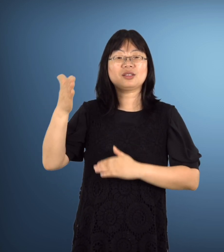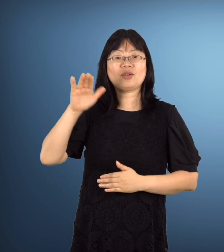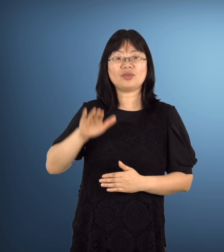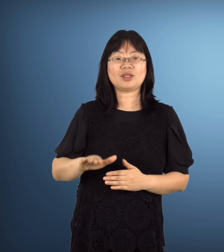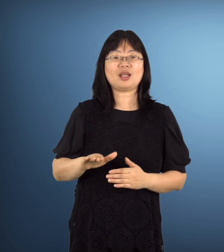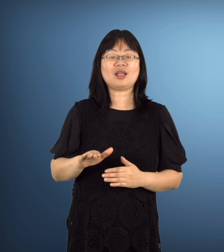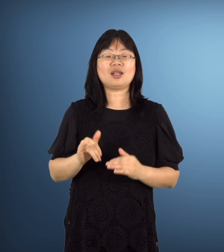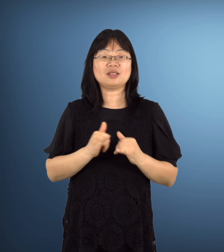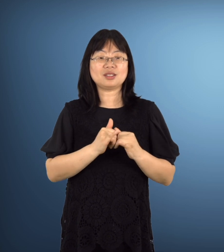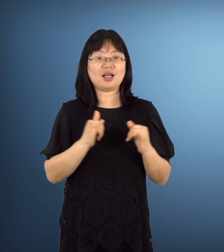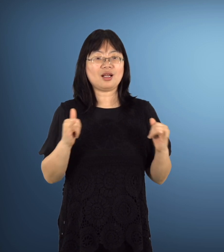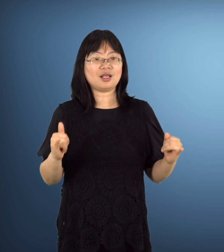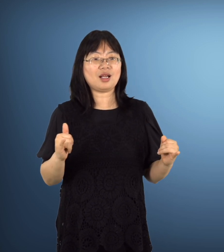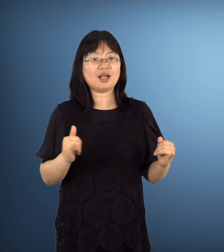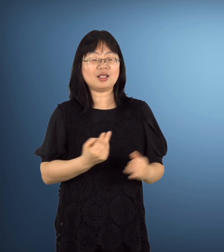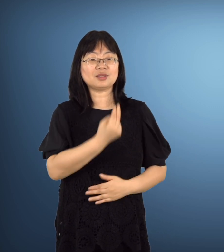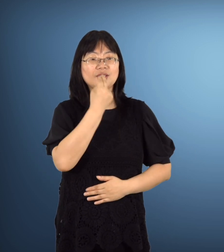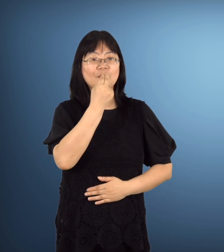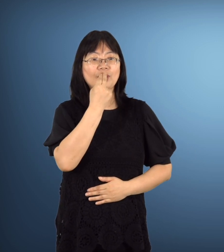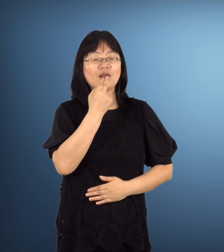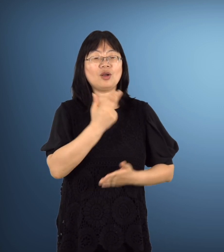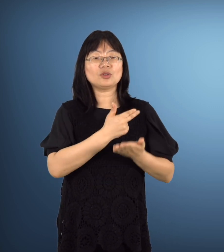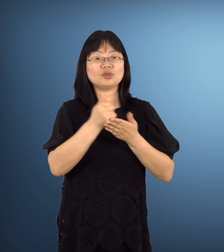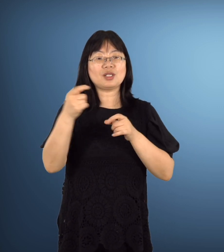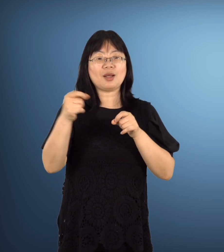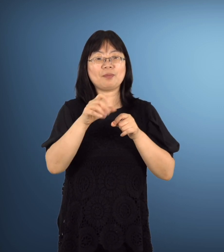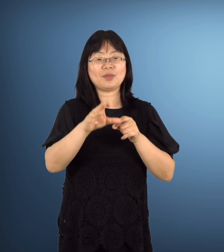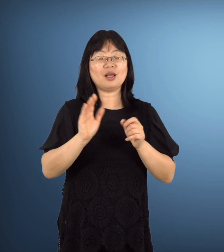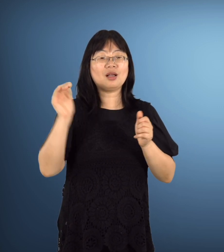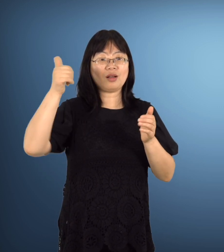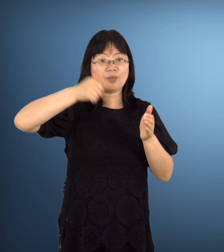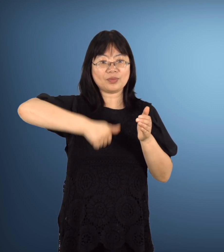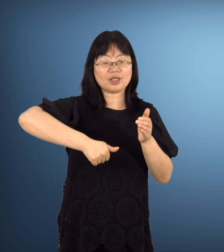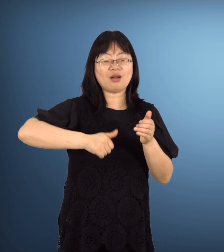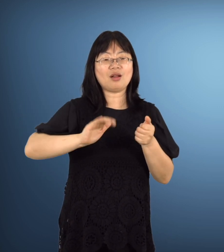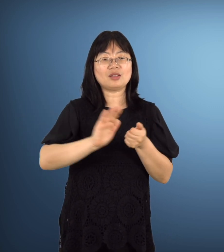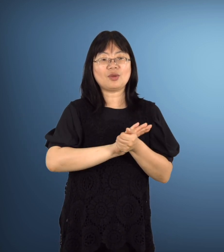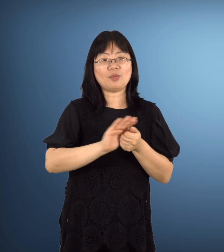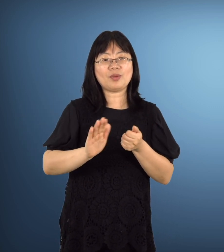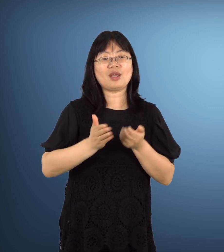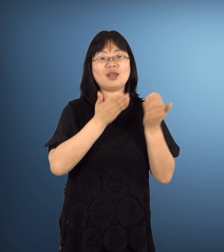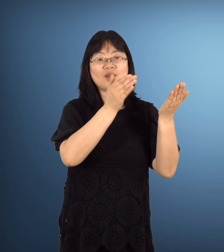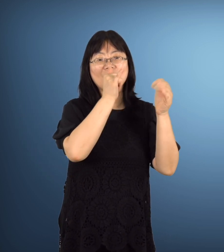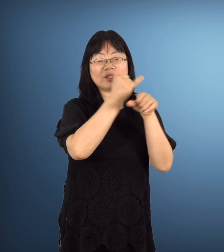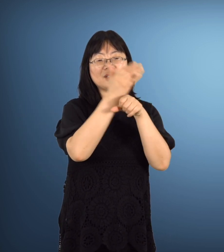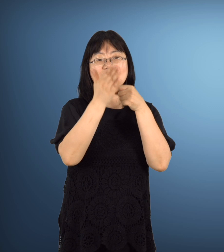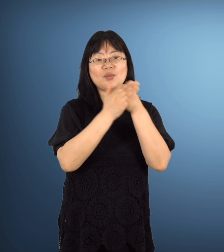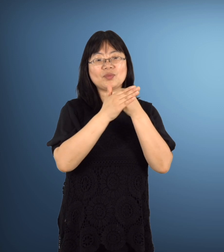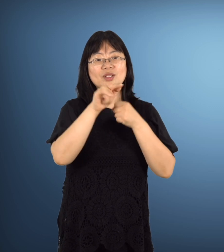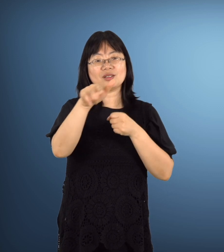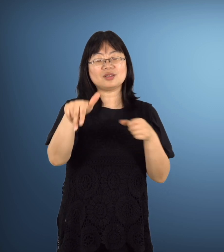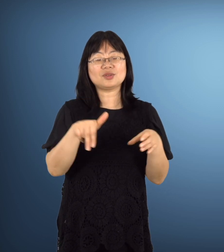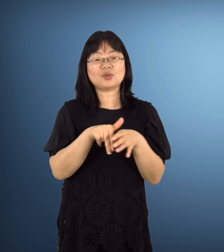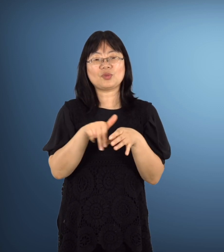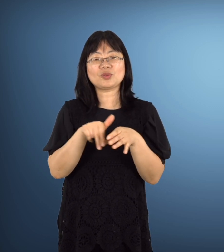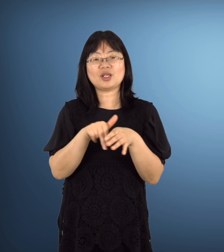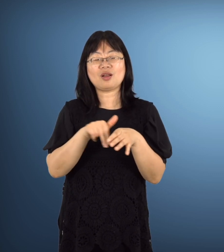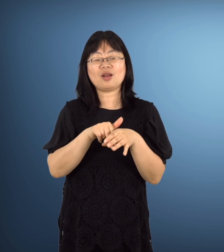그런데 이 사람은 생명의 주님 앞에 엎드려 경배하고 예배함으로써 그